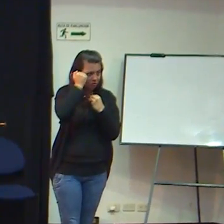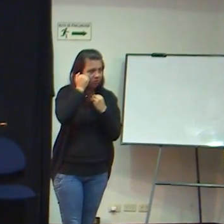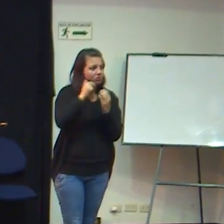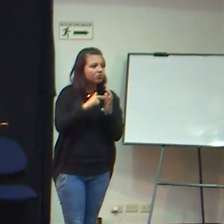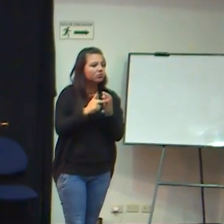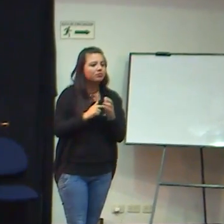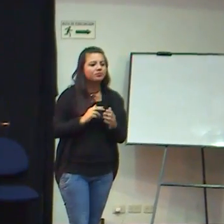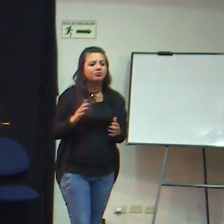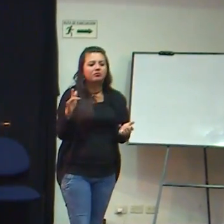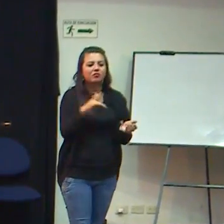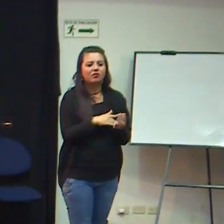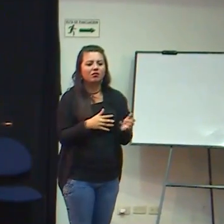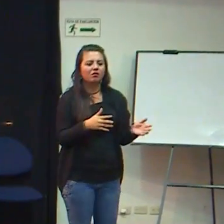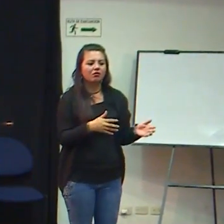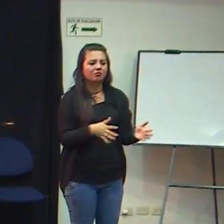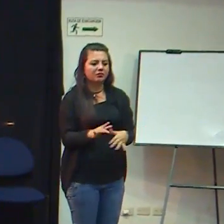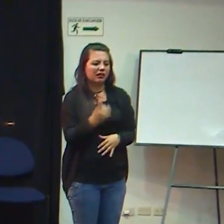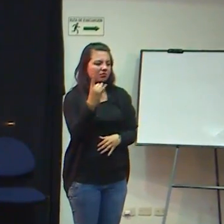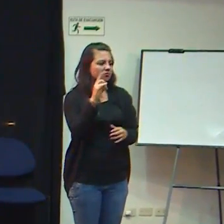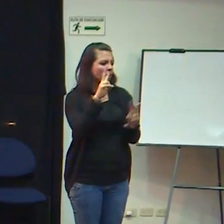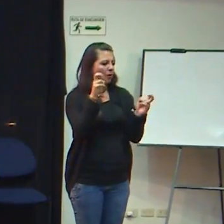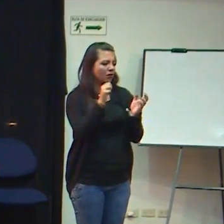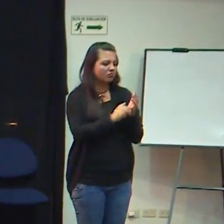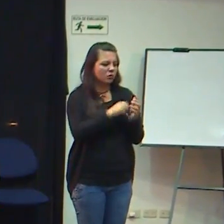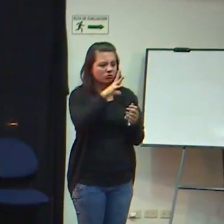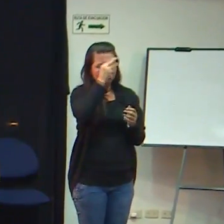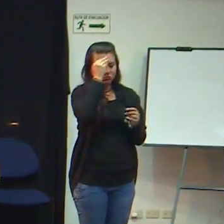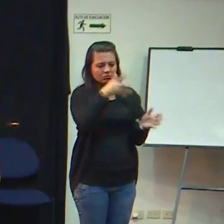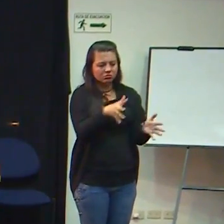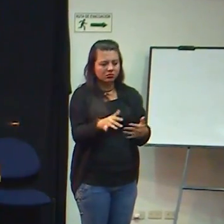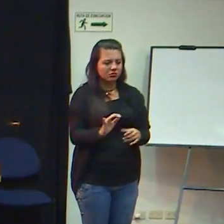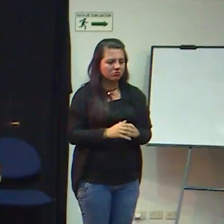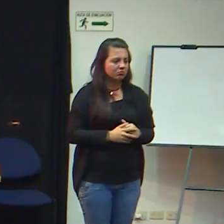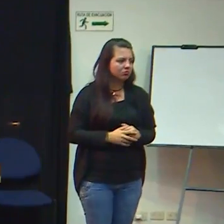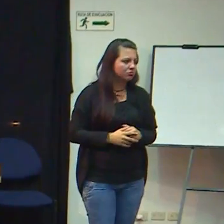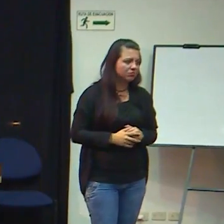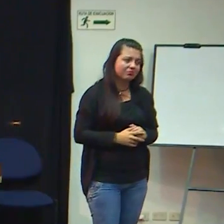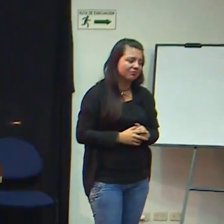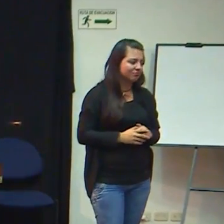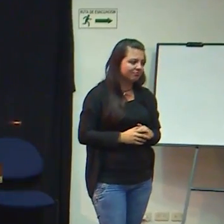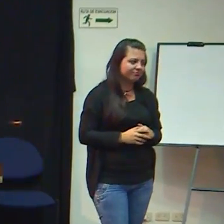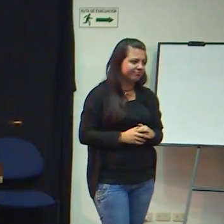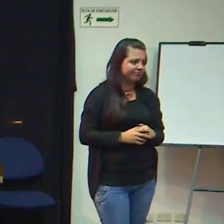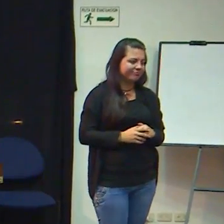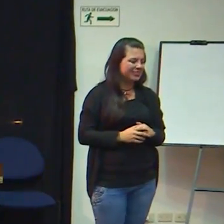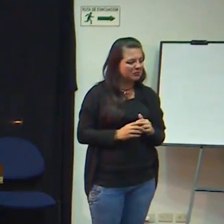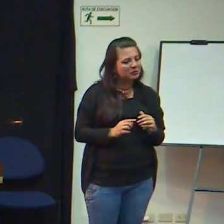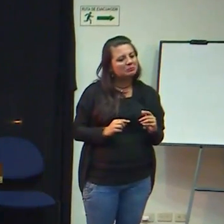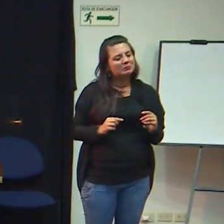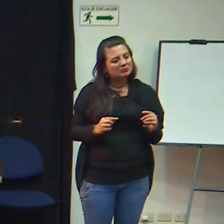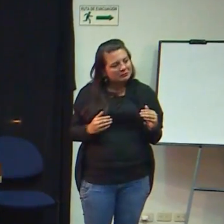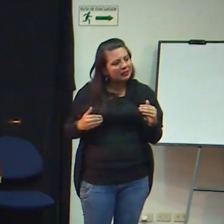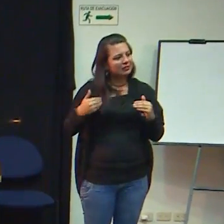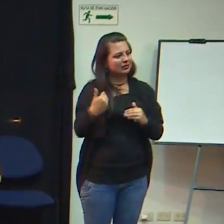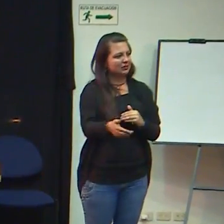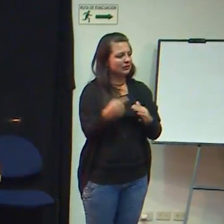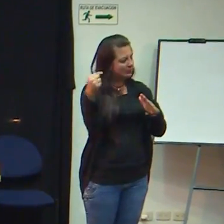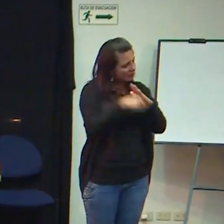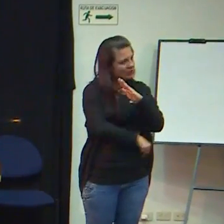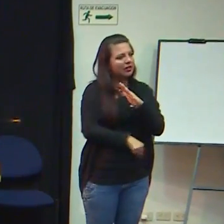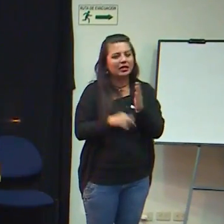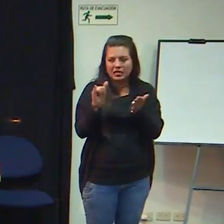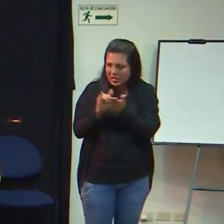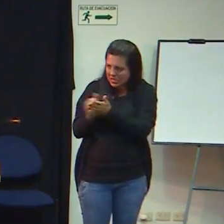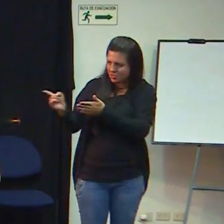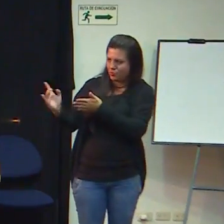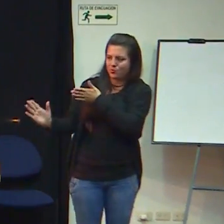ir a enseñar un quehacer o una disciplina, ¿cierto? Va más allá, que es lo que ustedes hoy nos han compartido. Y